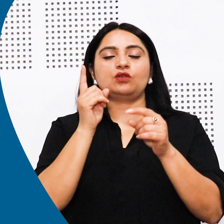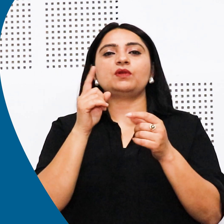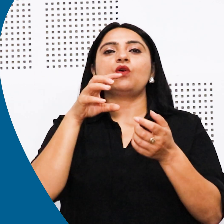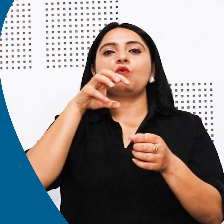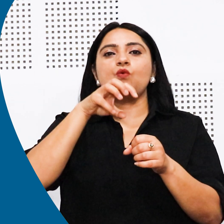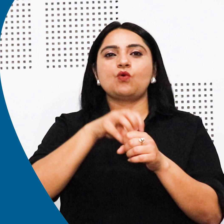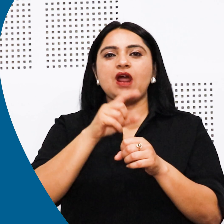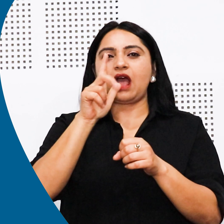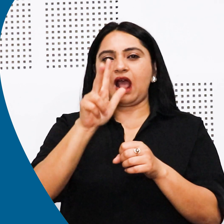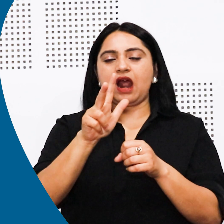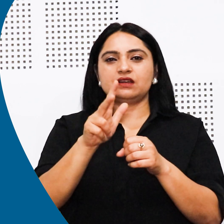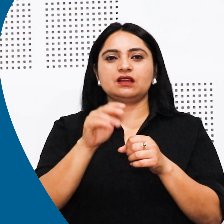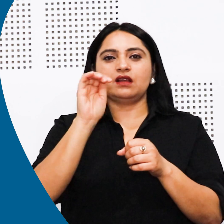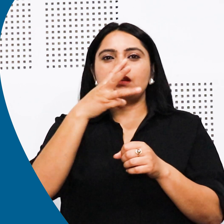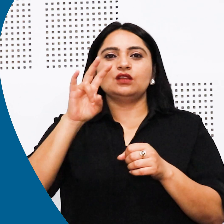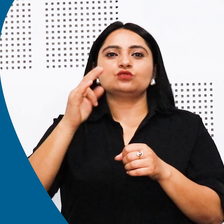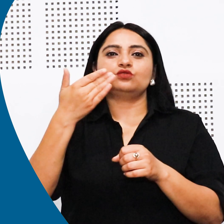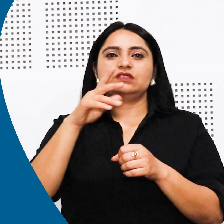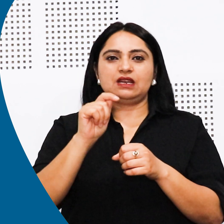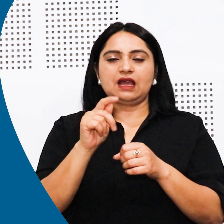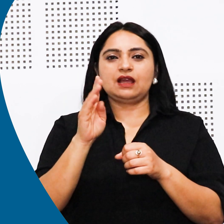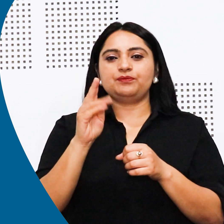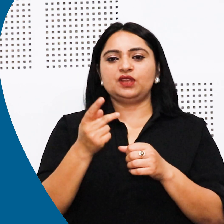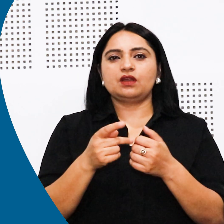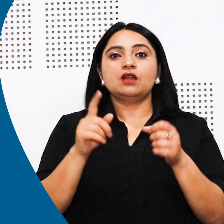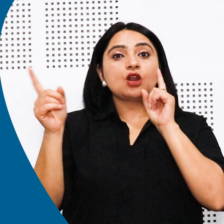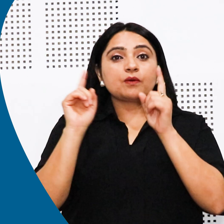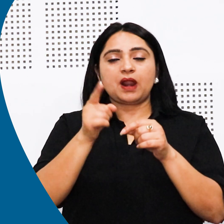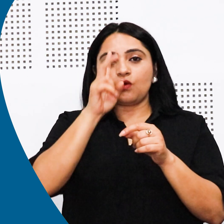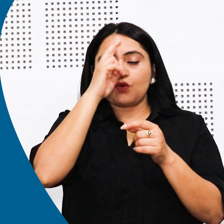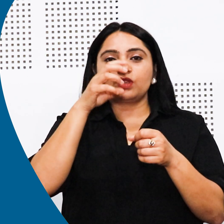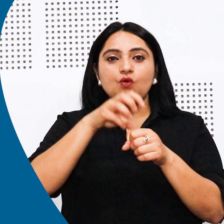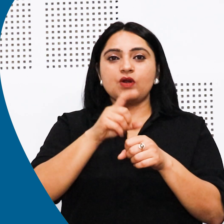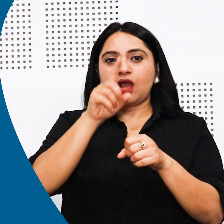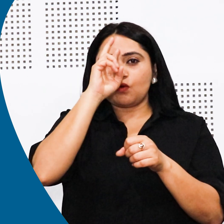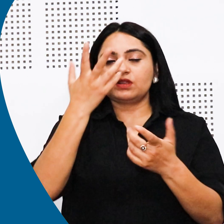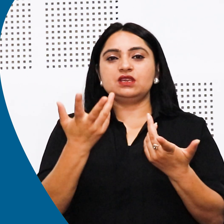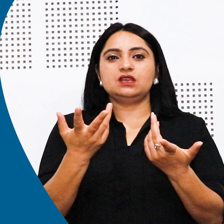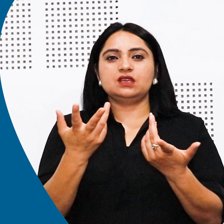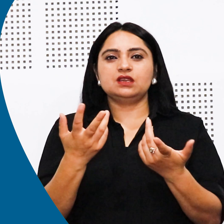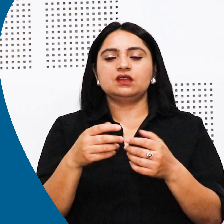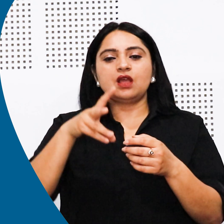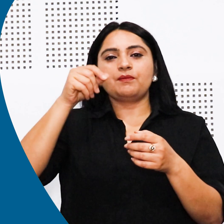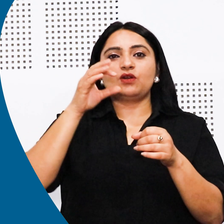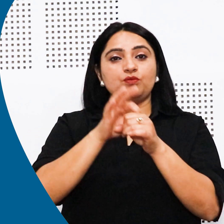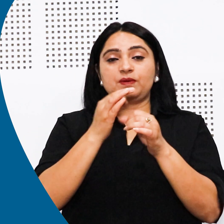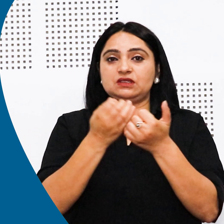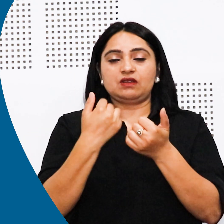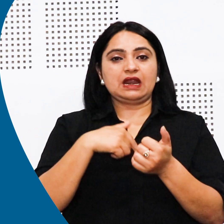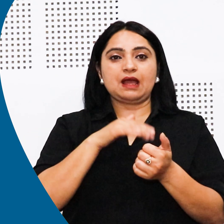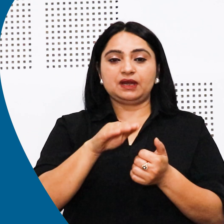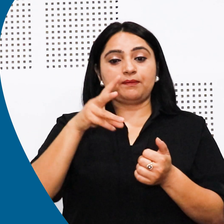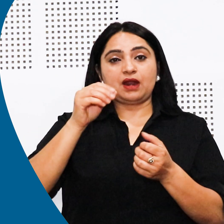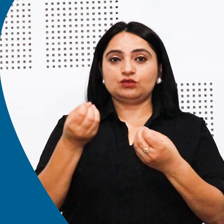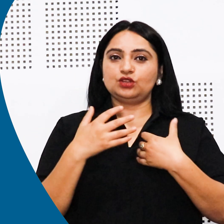का सुशीला विक। अब नगरपालिका हो कि ओडा हो कि अब अगाडि लाग्ने मान्छे अब त्यही माटो ल्याएर माटो व्यवस्था गर्यौं। हामीले माटो दिएछ,